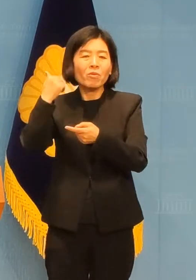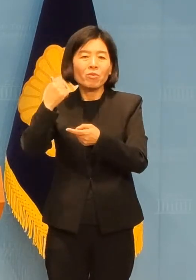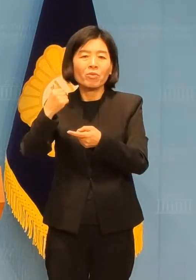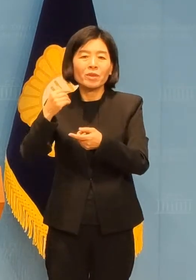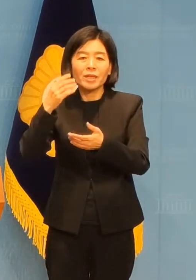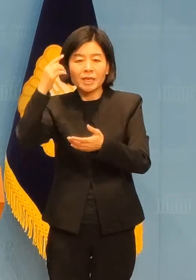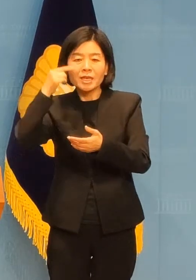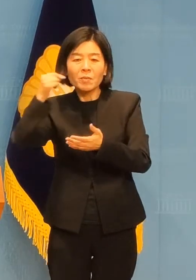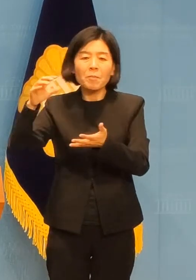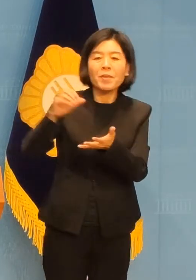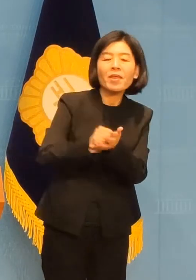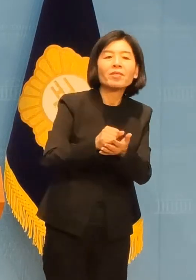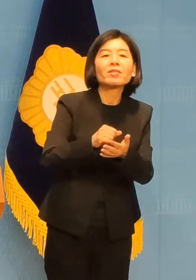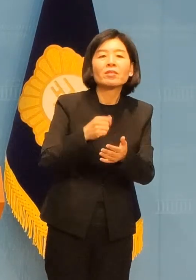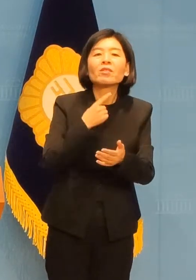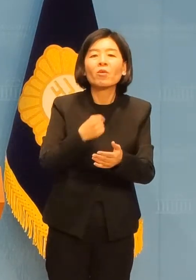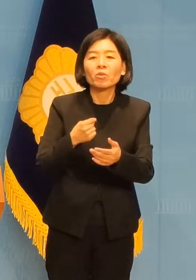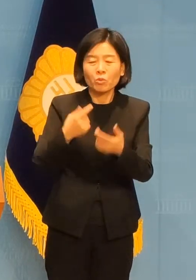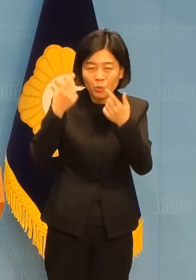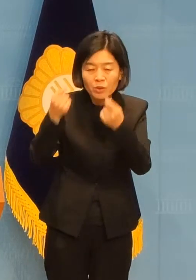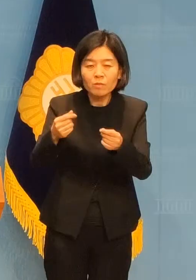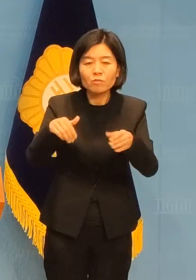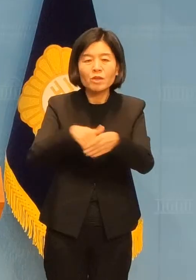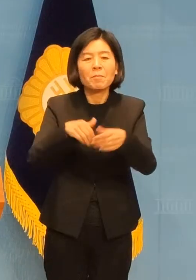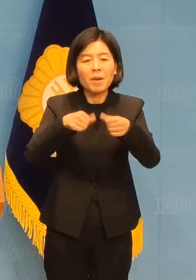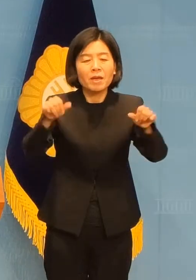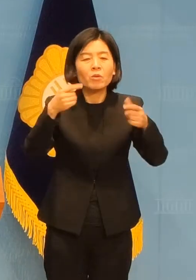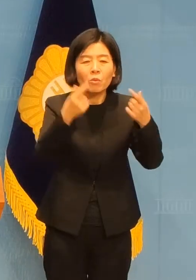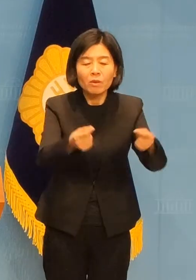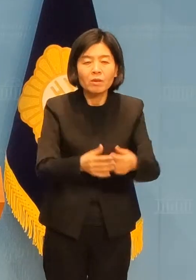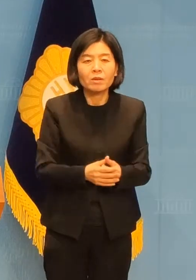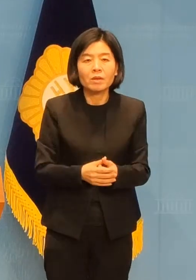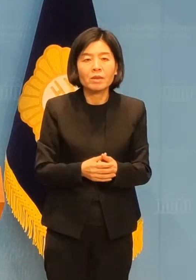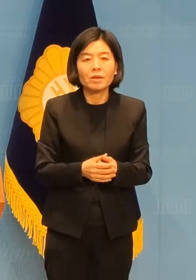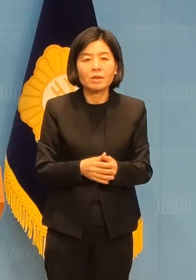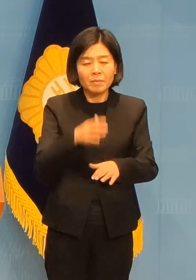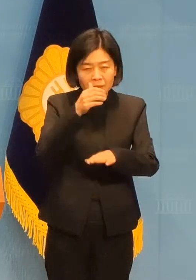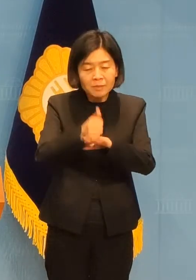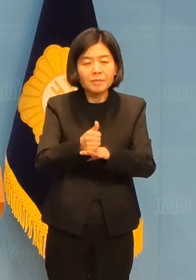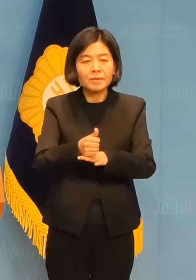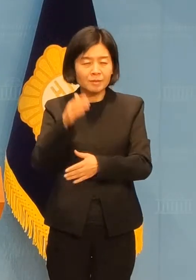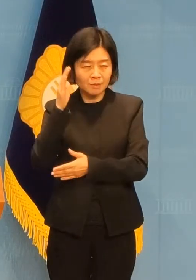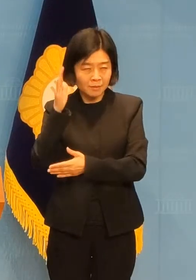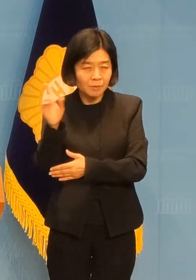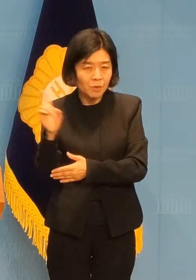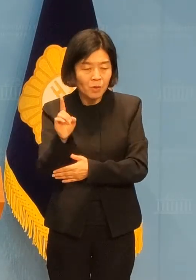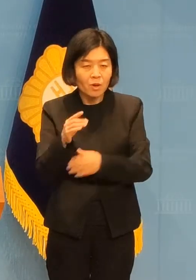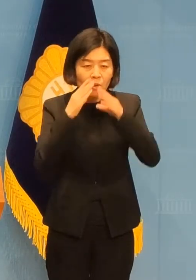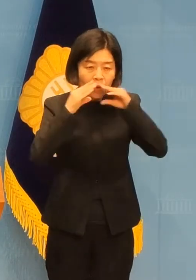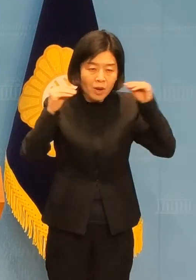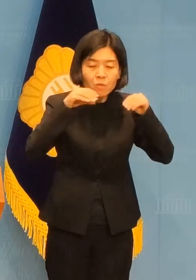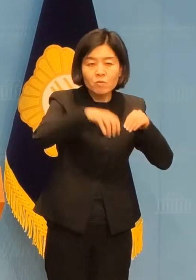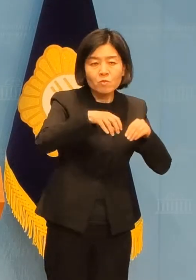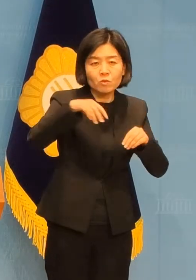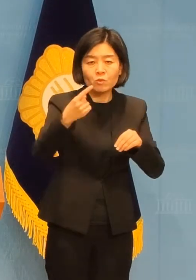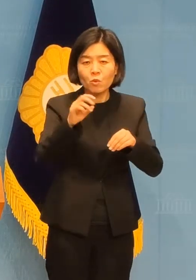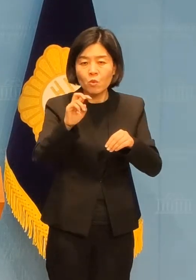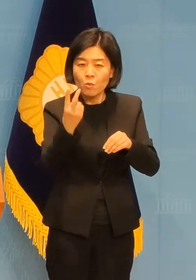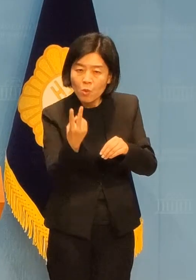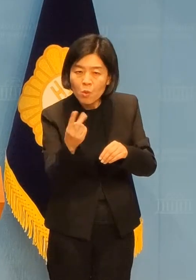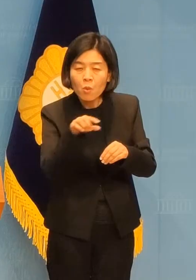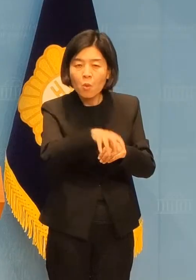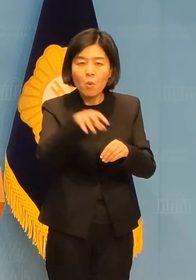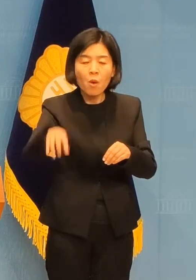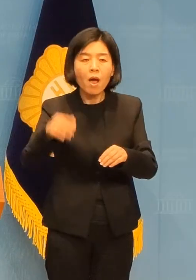파괴 행정이다. 마지막으로 시민께 호소한다. 광화문 광화문과 종묘는 우리 모두의 문화 공간이자